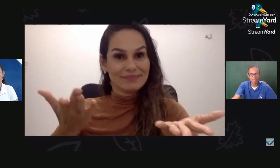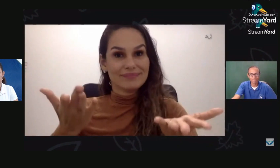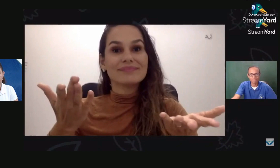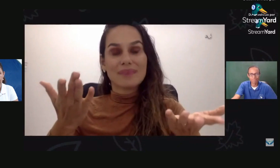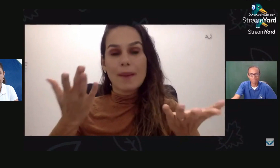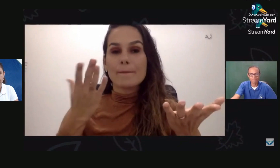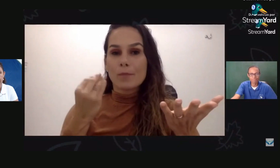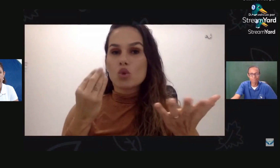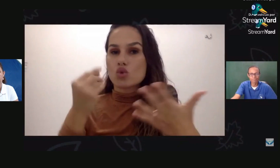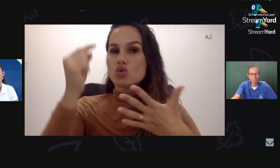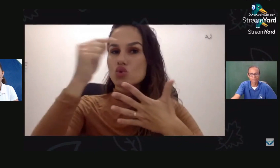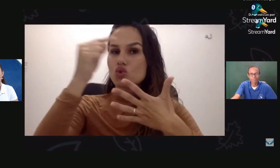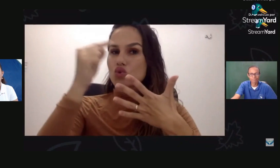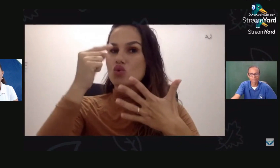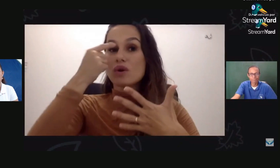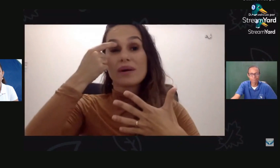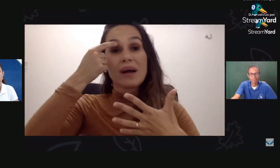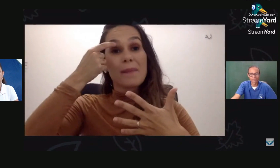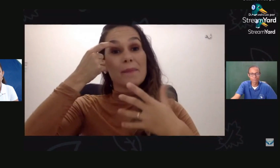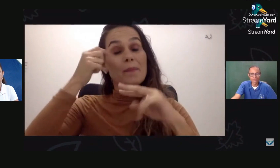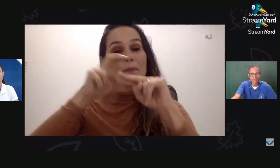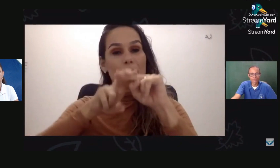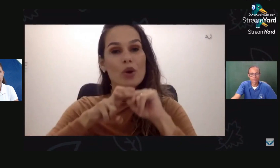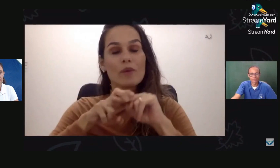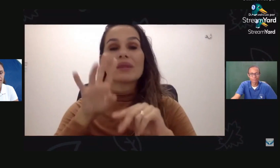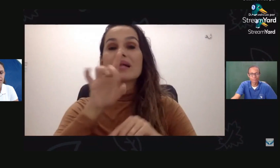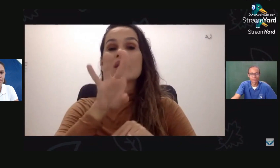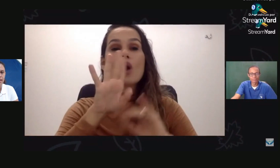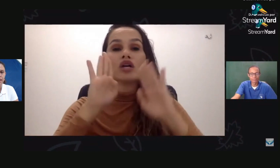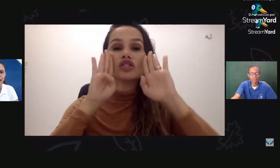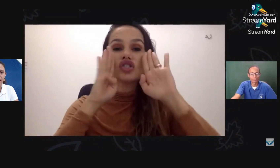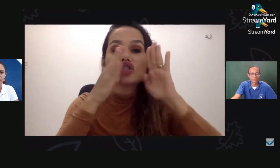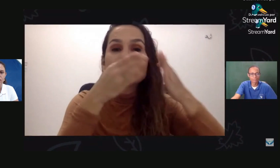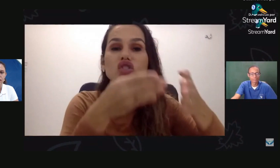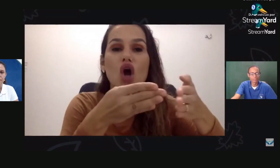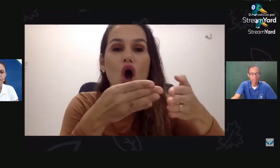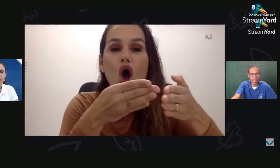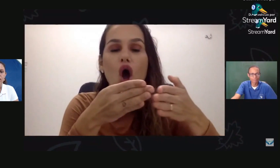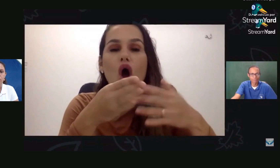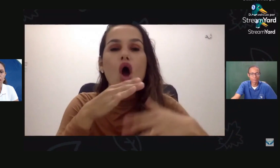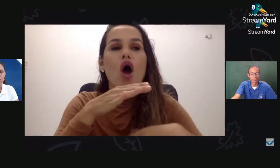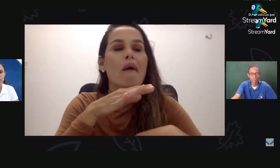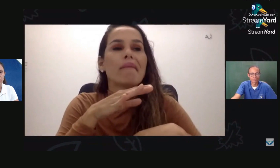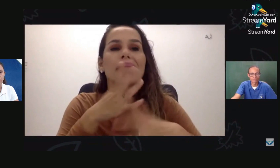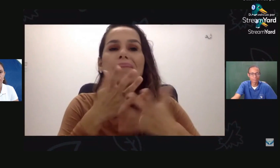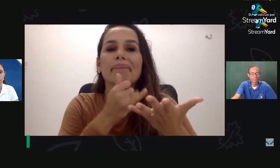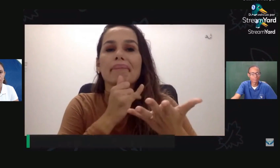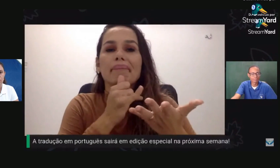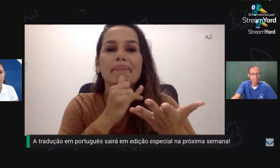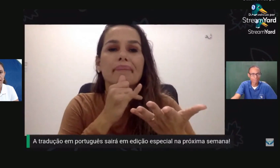E explica para mim. Então, é importante ver todas as estratégias.